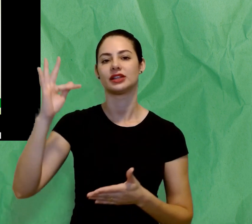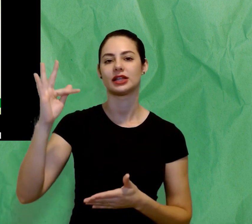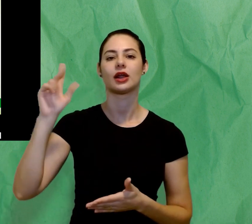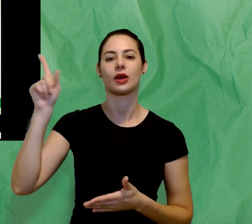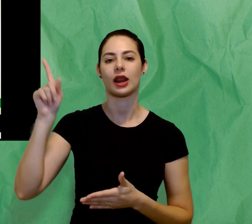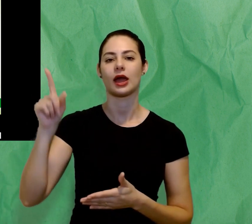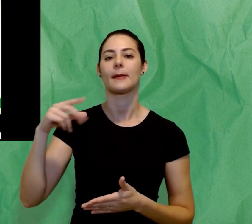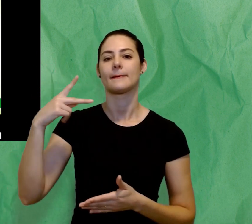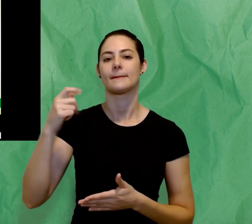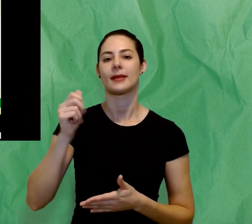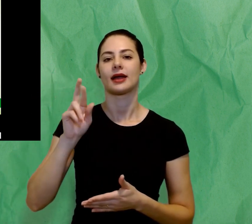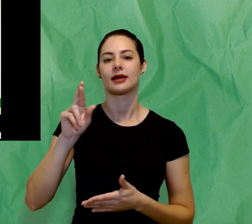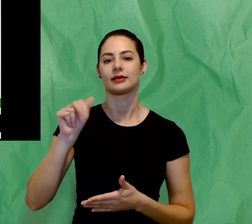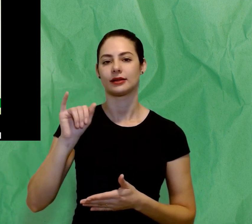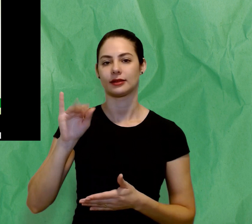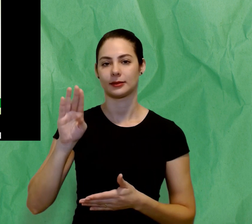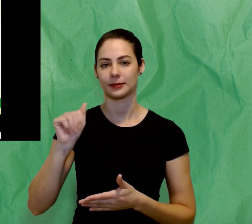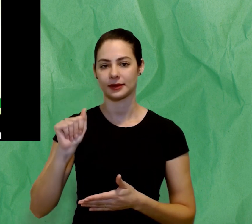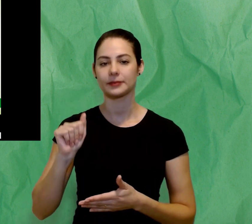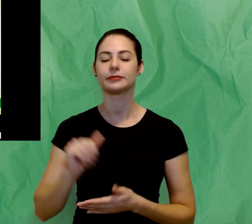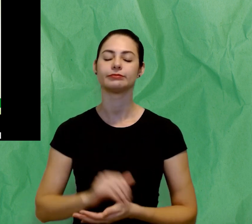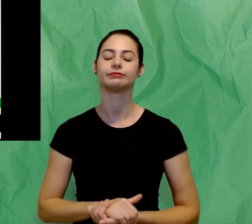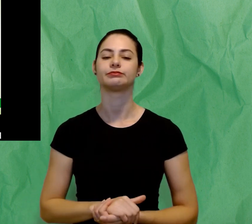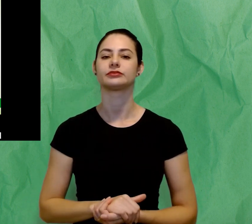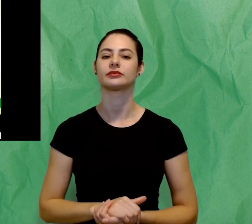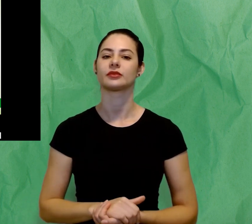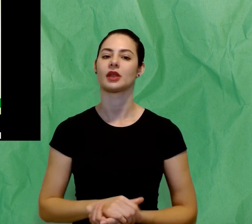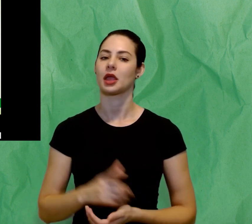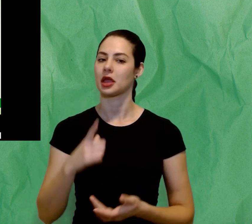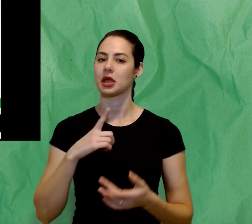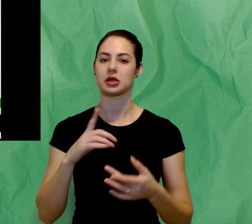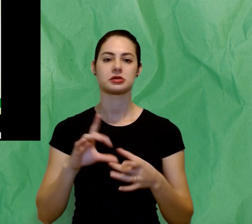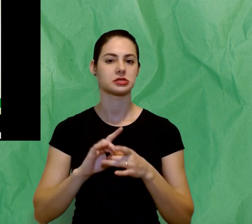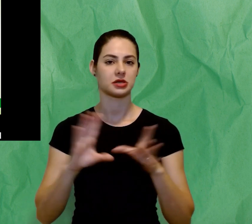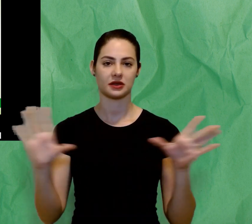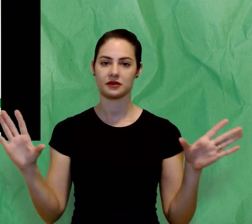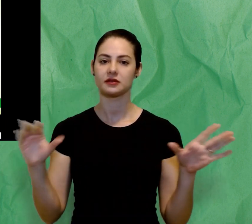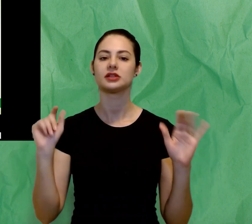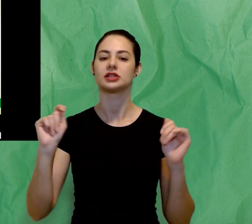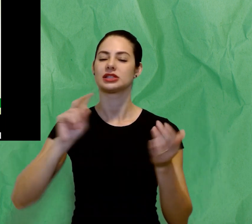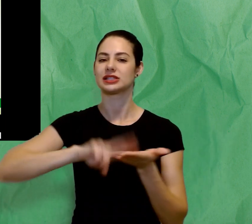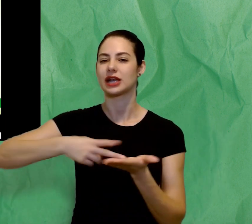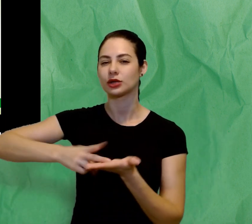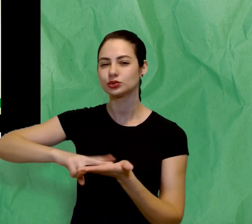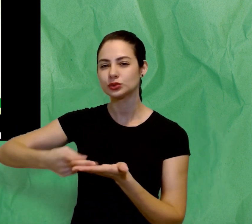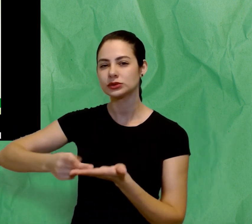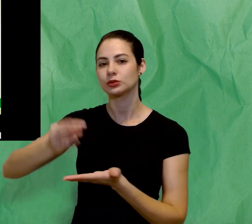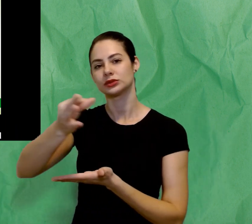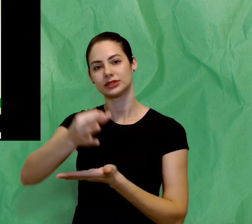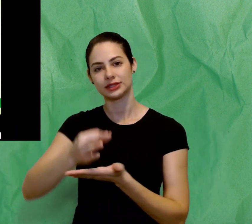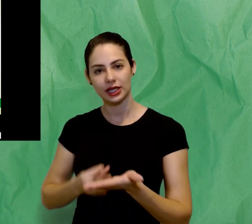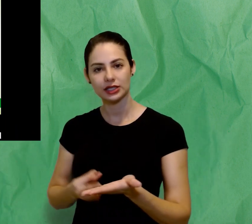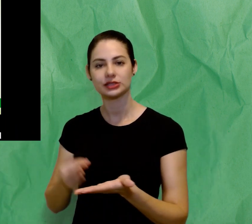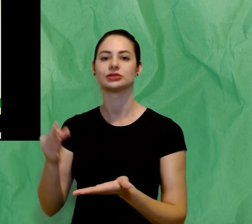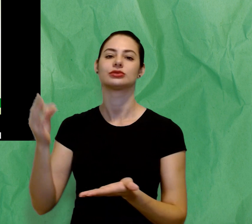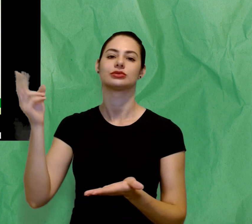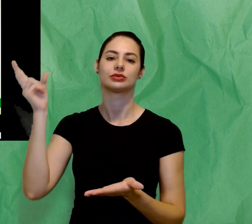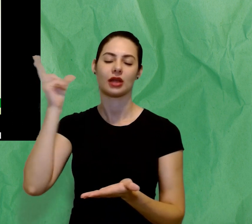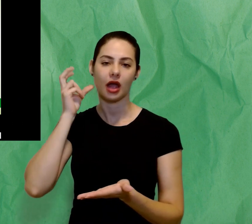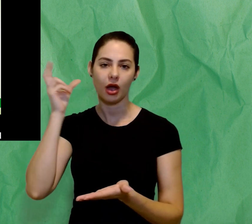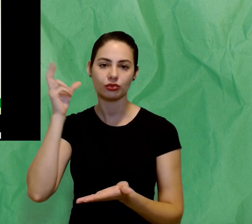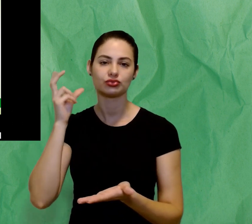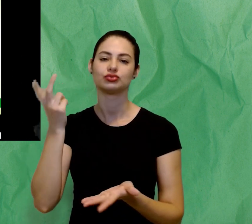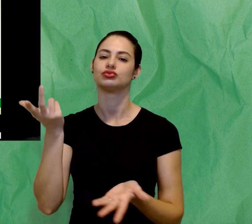da Economia. Ele é um software de código aberto e ele traduz textos, áudios e vídeos para Libras. Então, nós